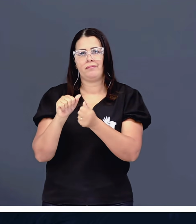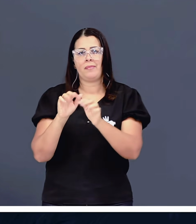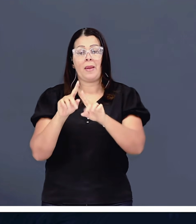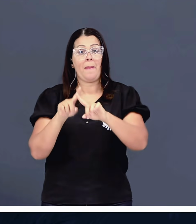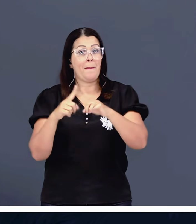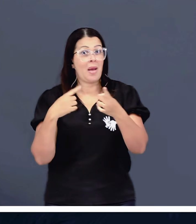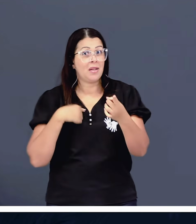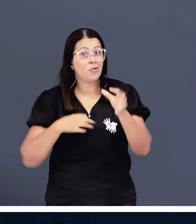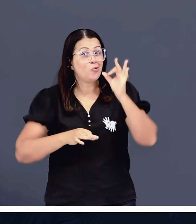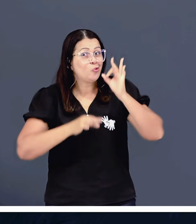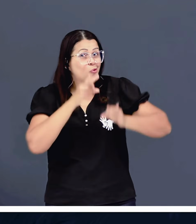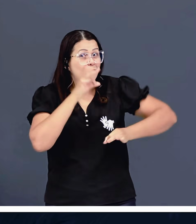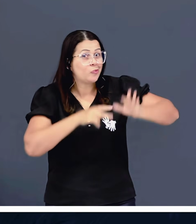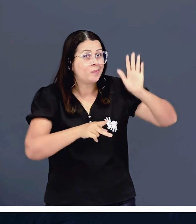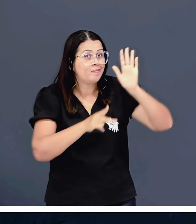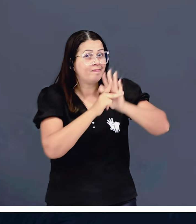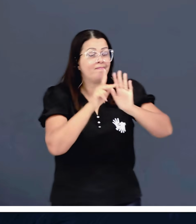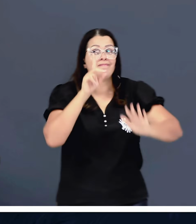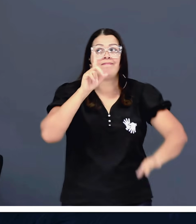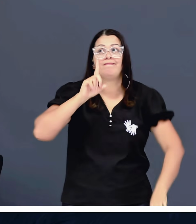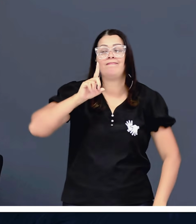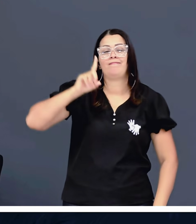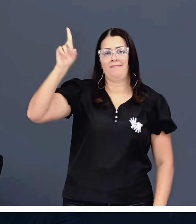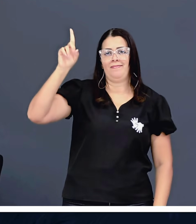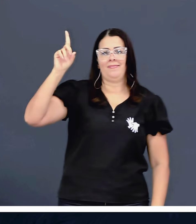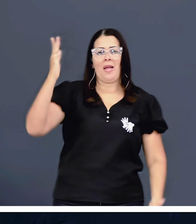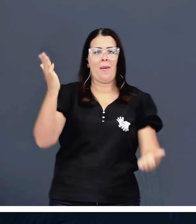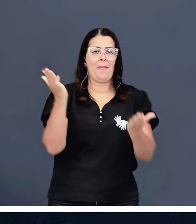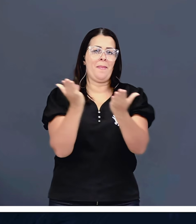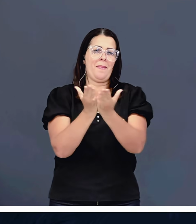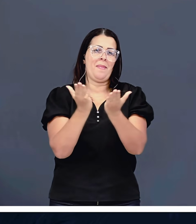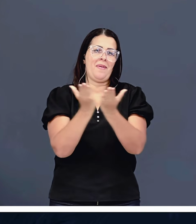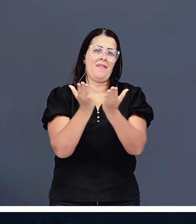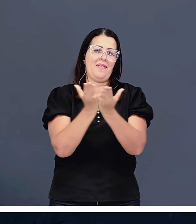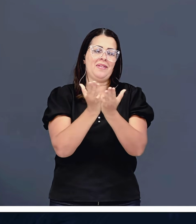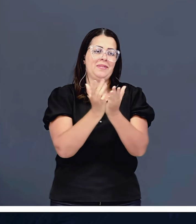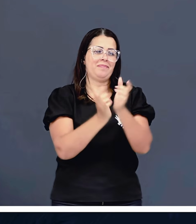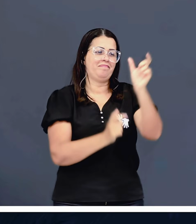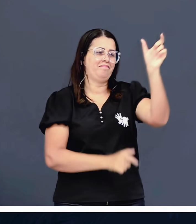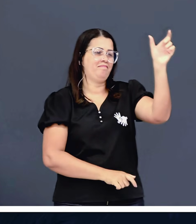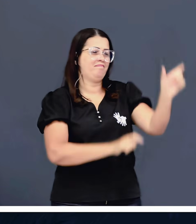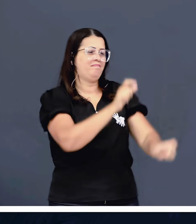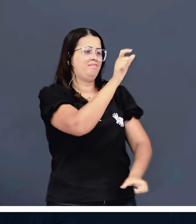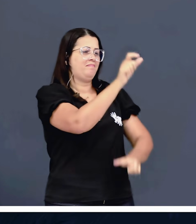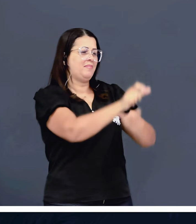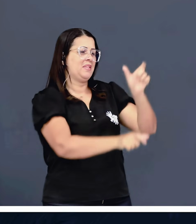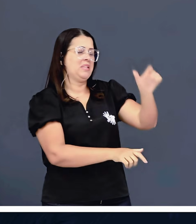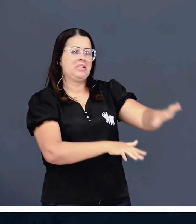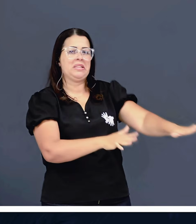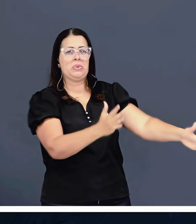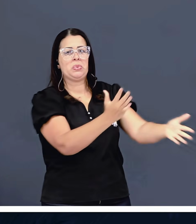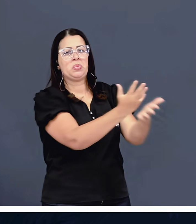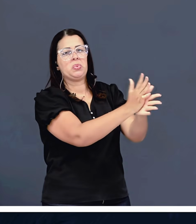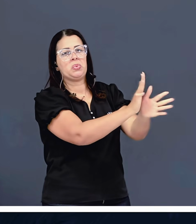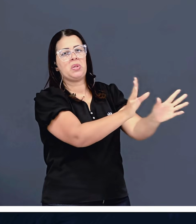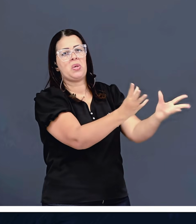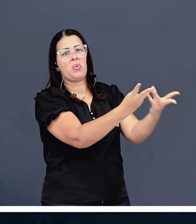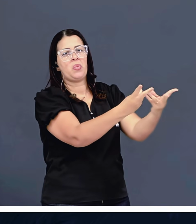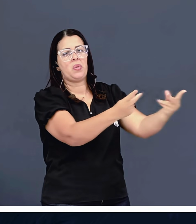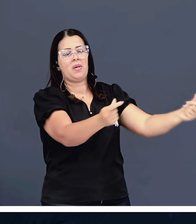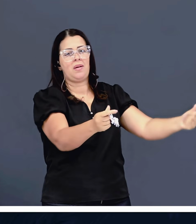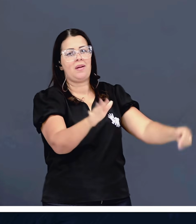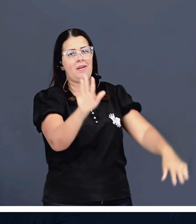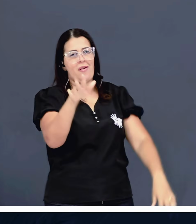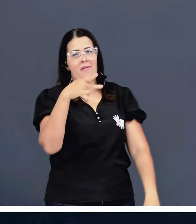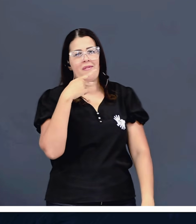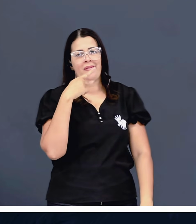Mas no julgamento de Deus, a palavra diz que eles não resistem. E deixa eu lhe dizer uma